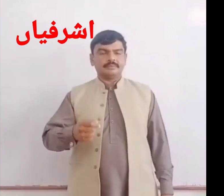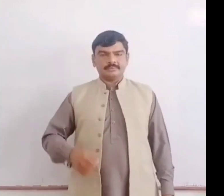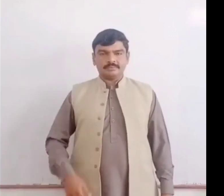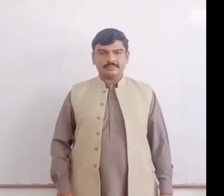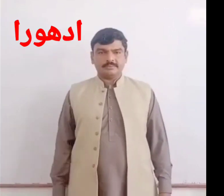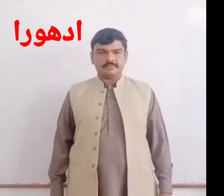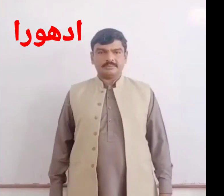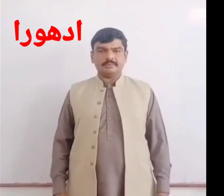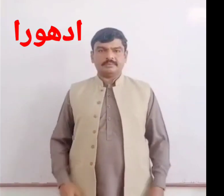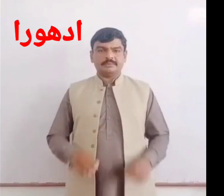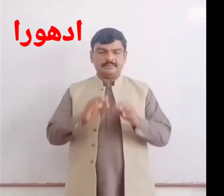उदूरा,